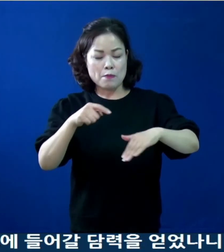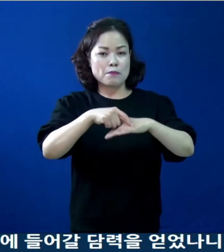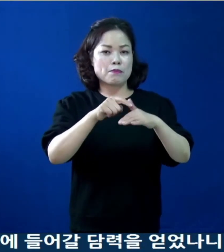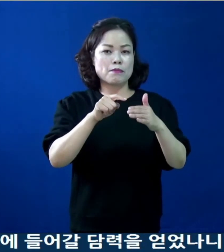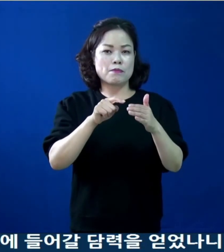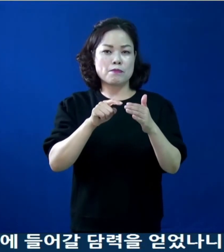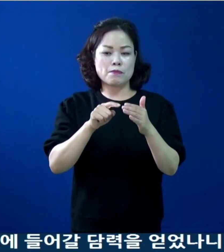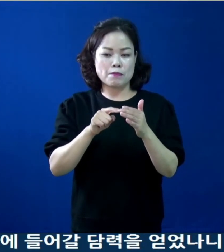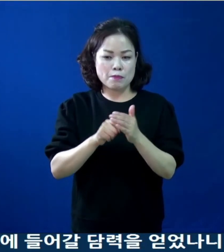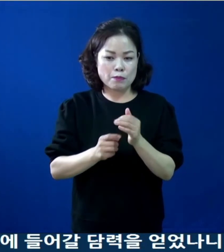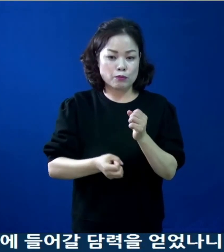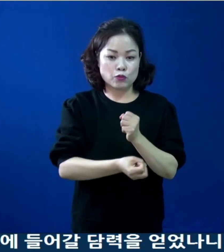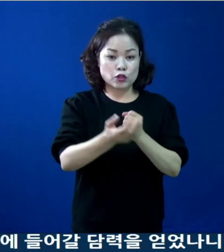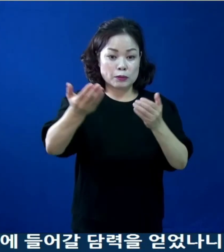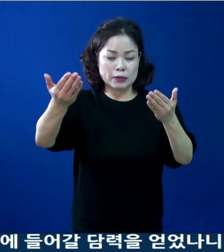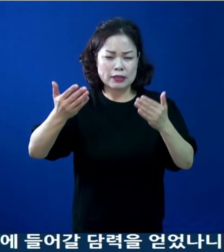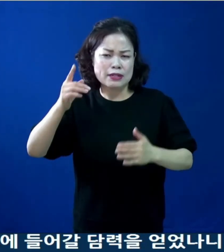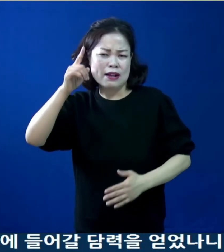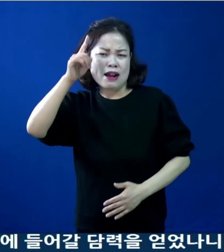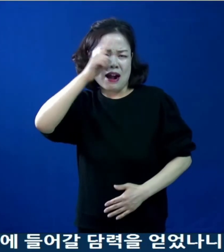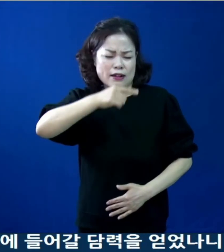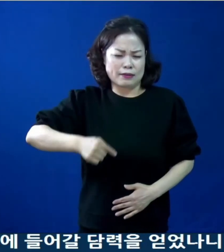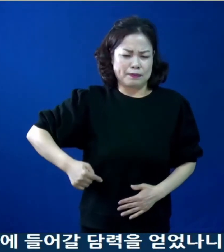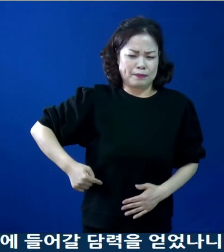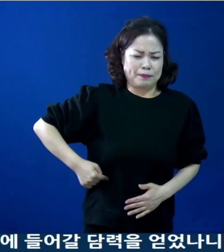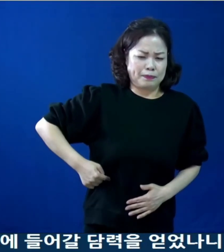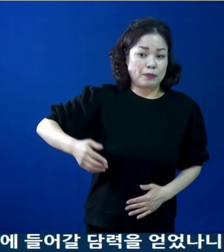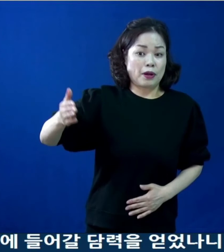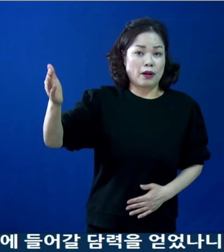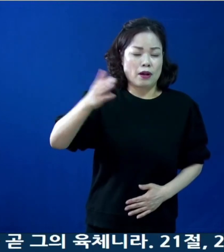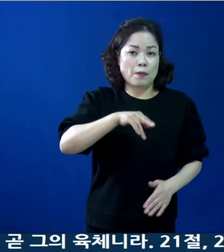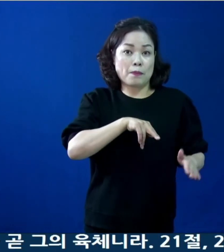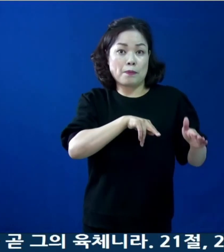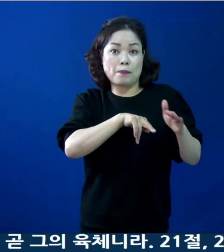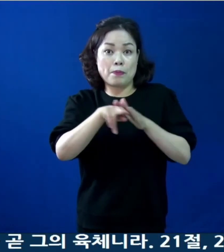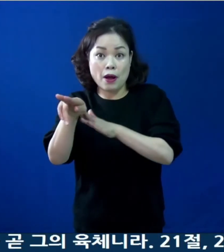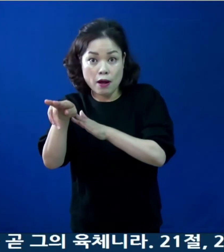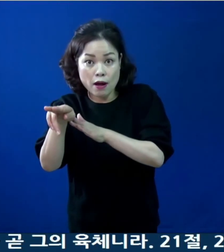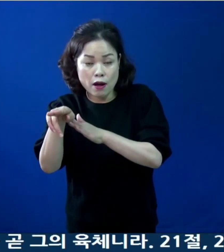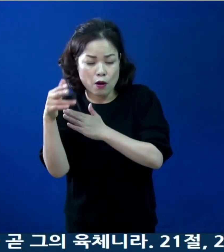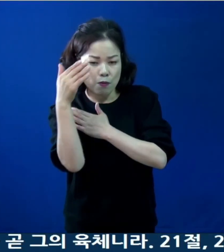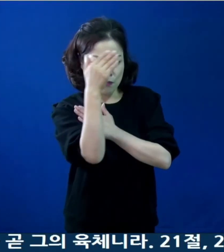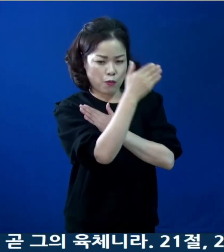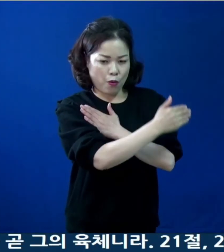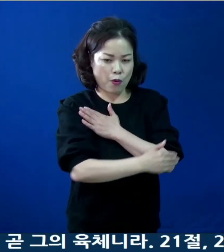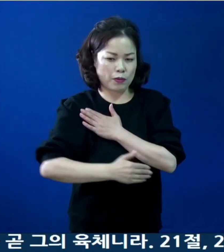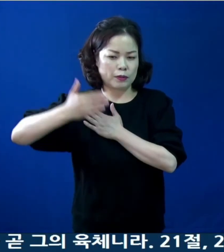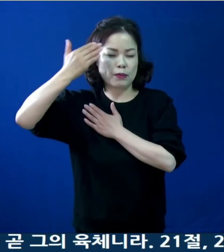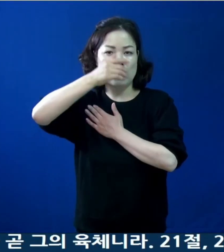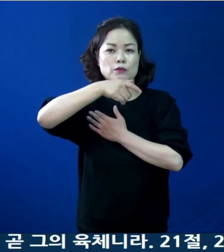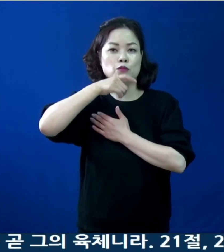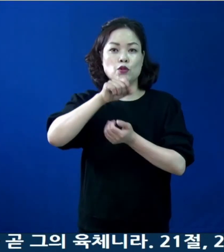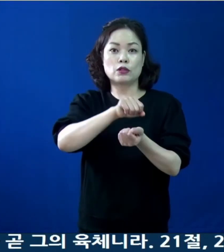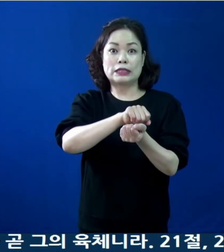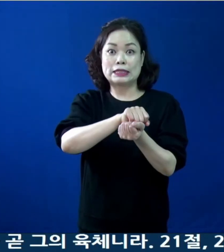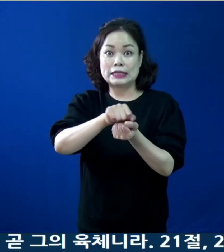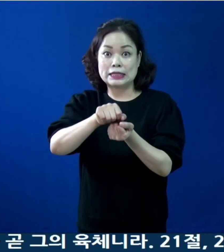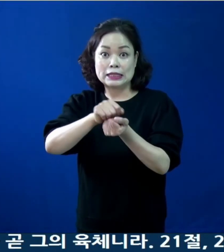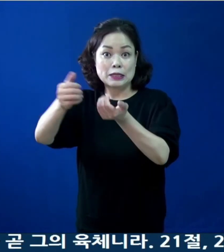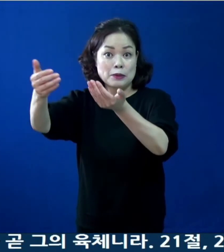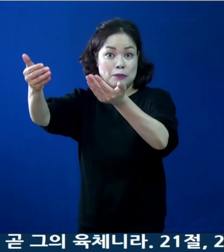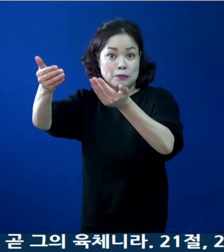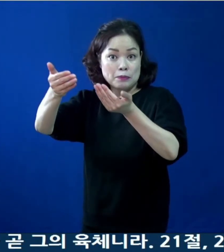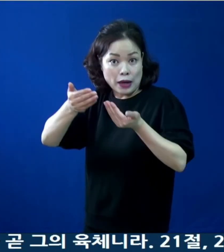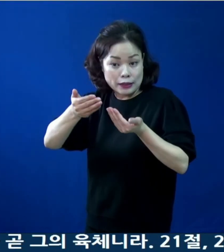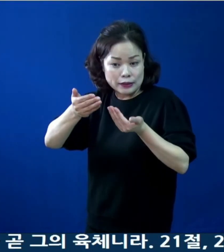마음의 뿌림을 받아 악한 양심으로부터 벗어나고 몸은 맑은 물로 씻음을